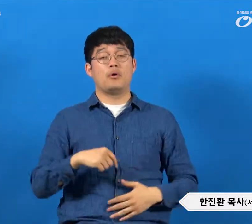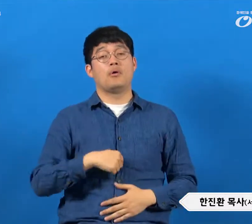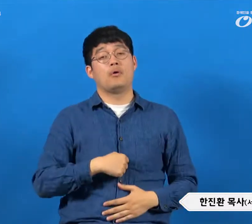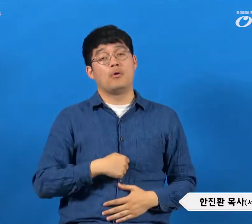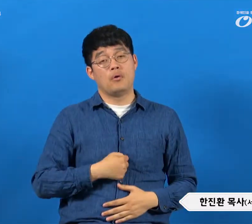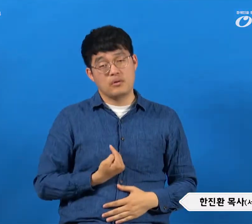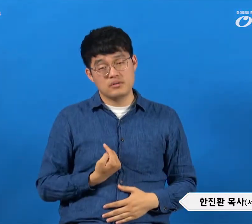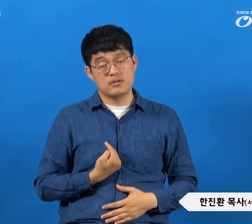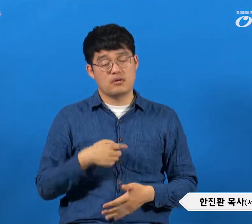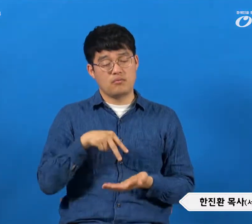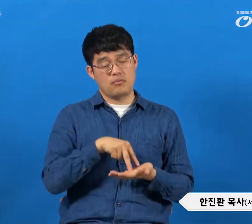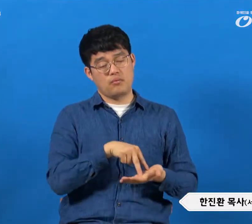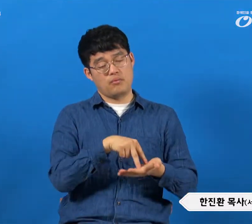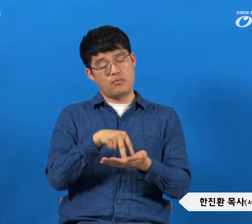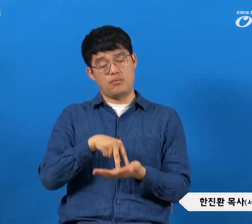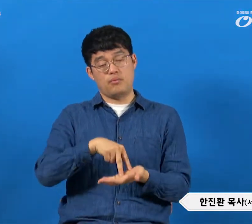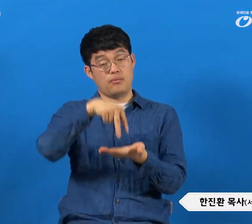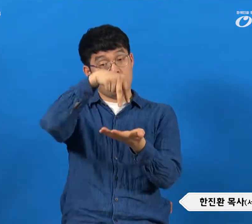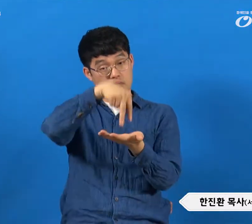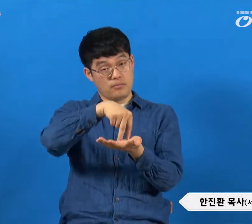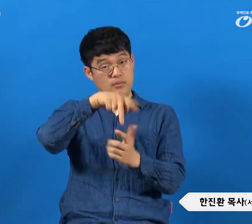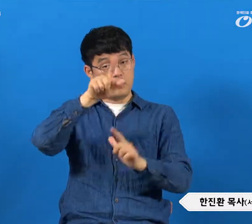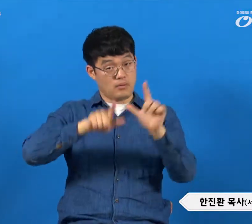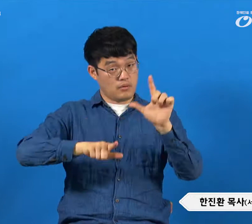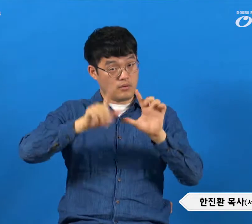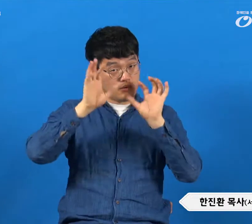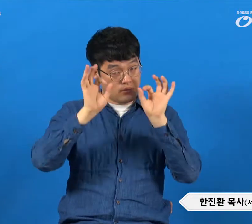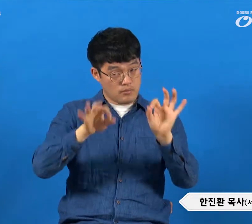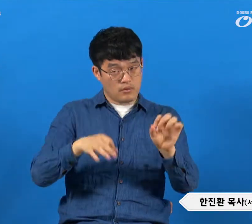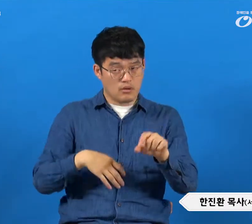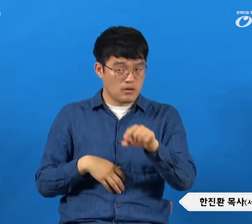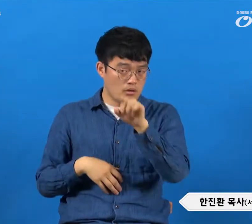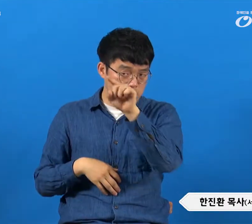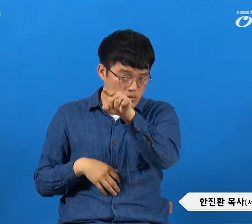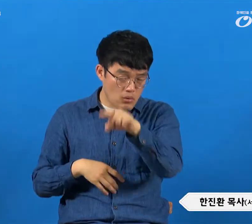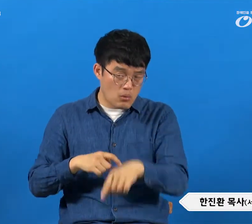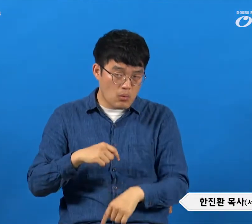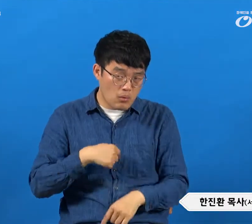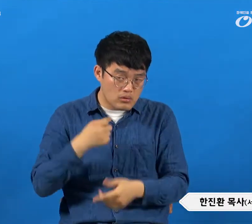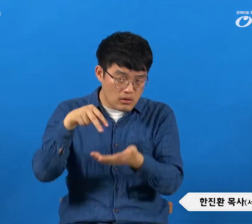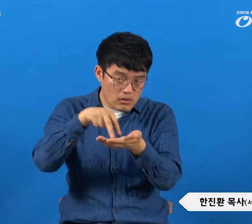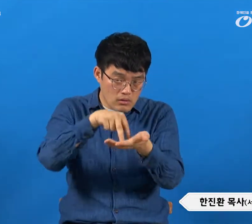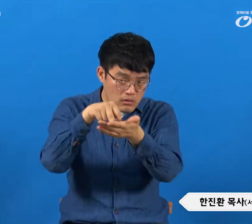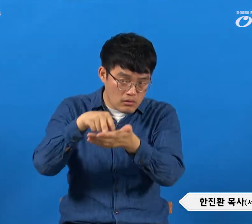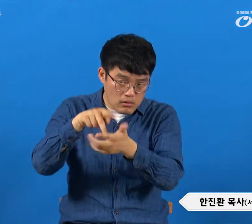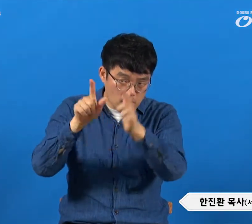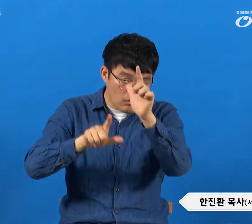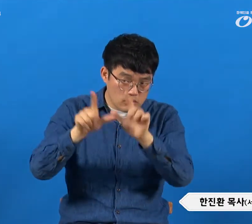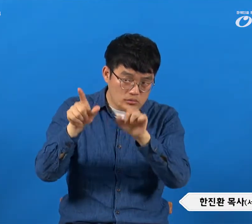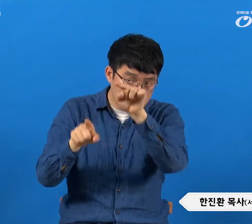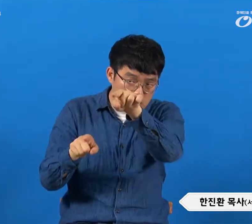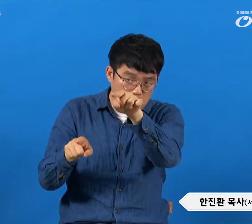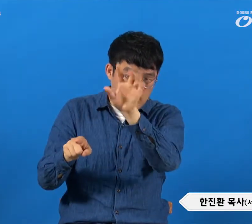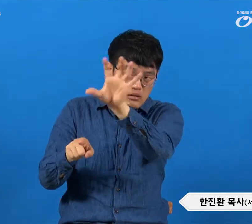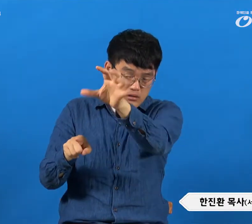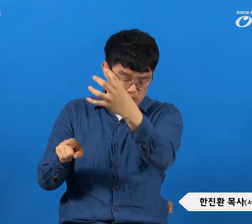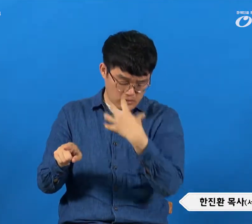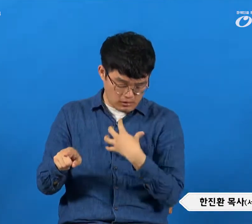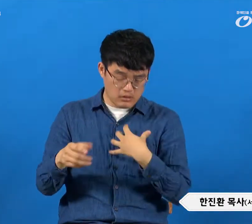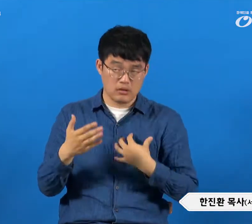쓸쓸하게 서 있는 모습을 보면 저 모습이 꼭 내 모습 같다, 그런 생각이 자꾸